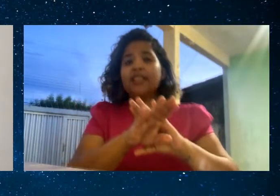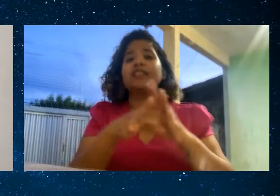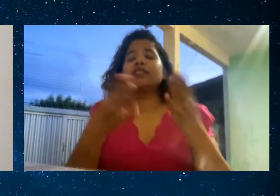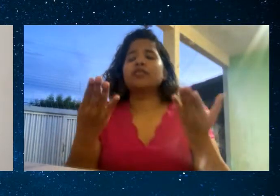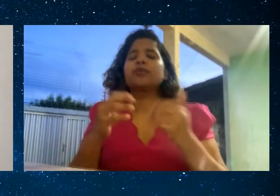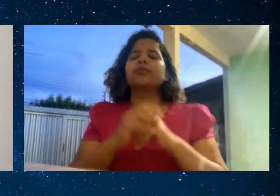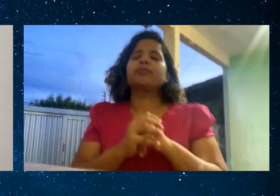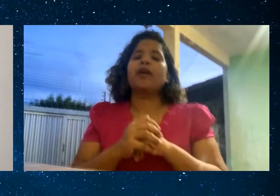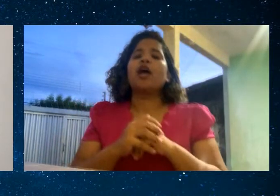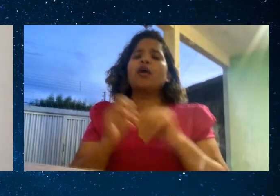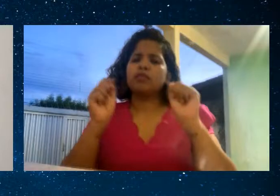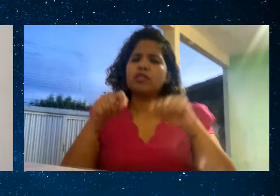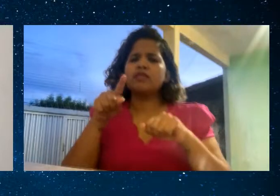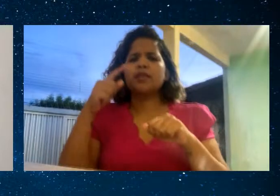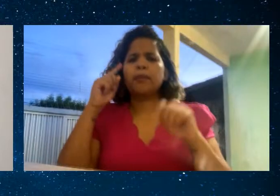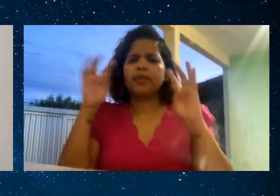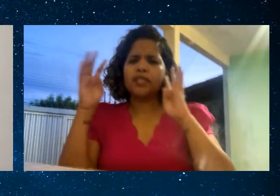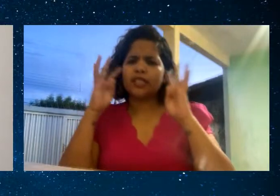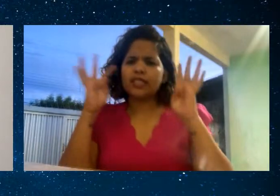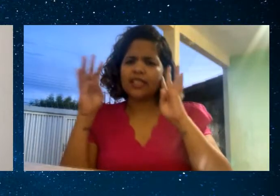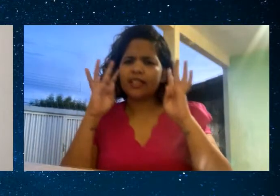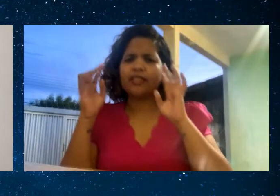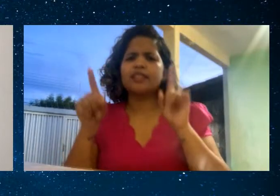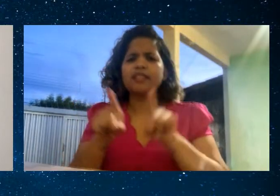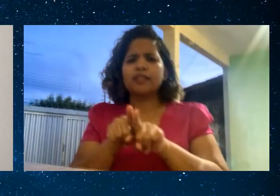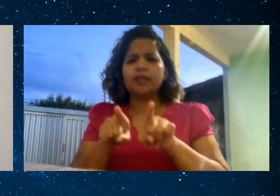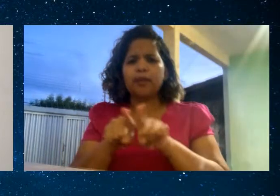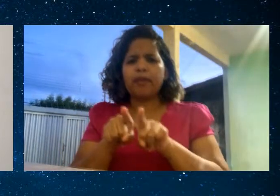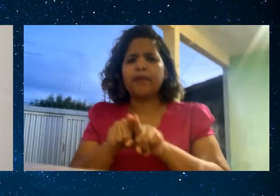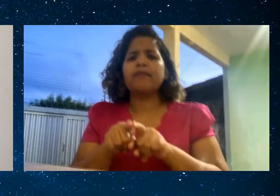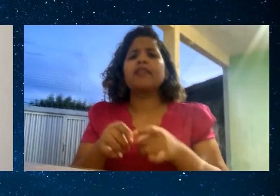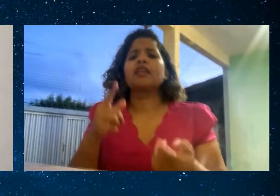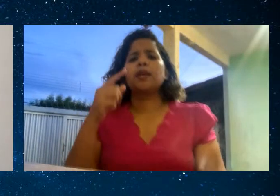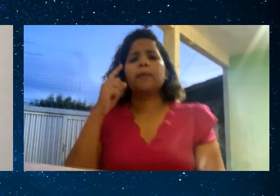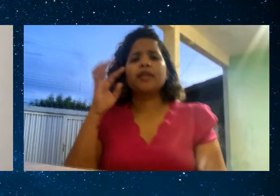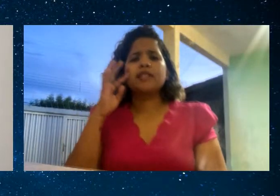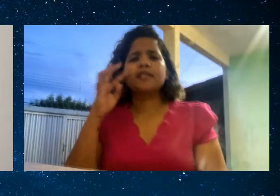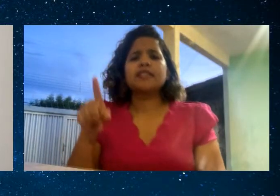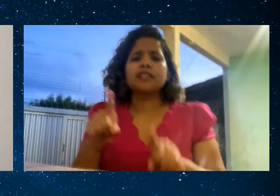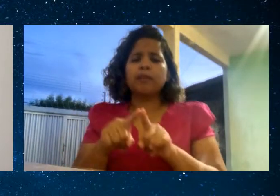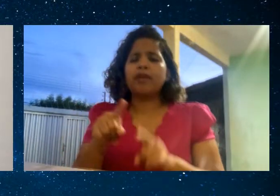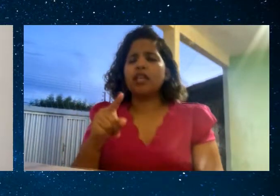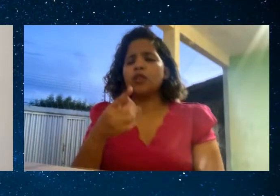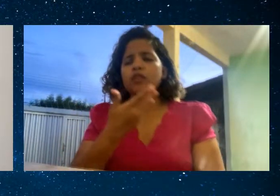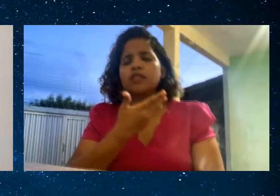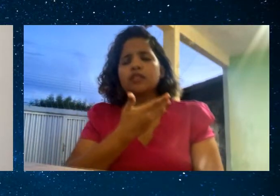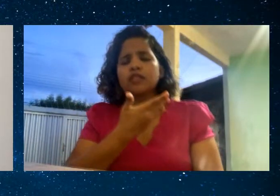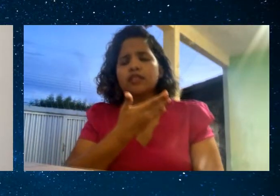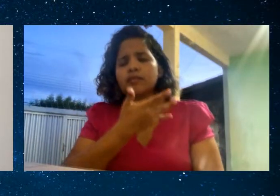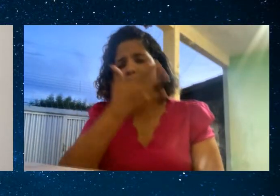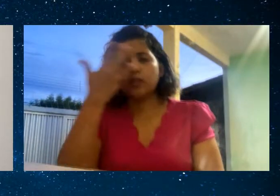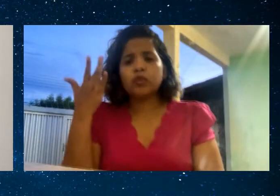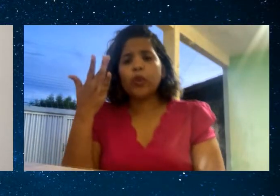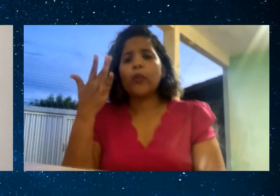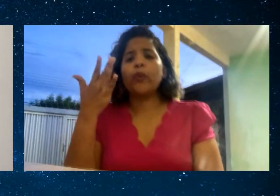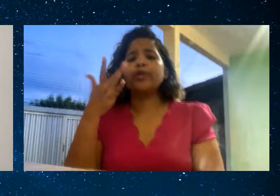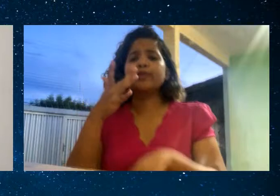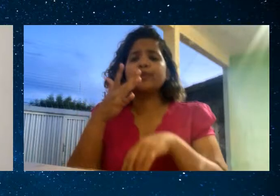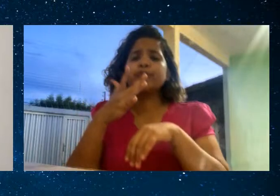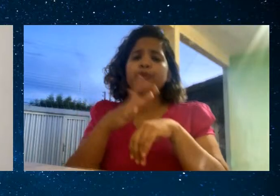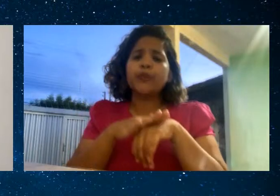né dos seus amigos daquela pessoa que esteja doente Pense com muita vontade